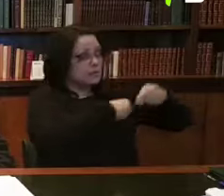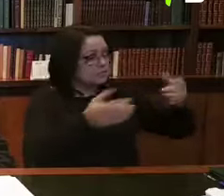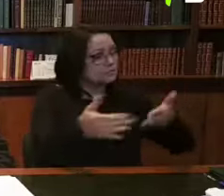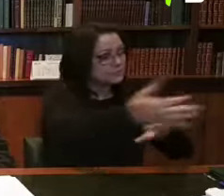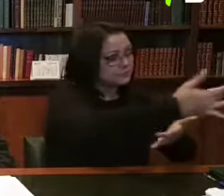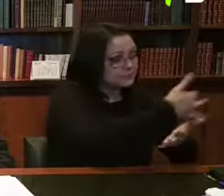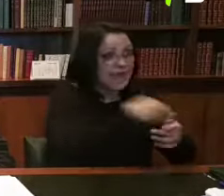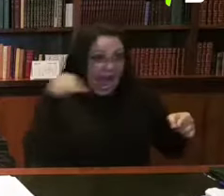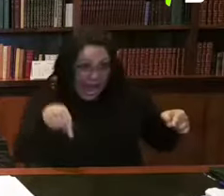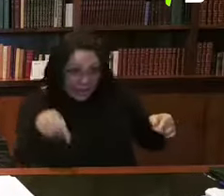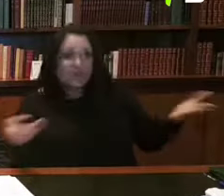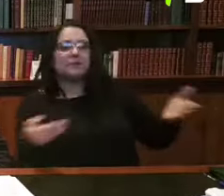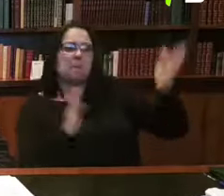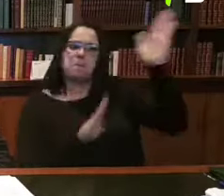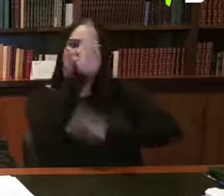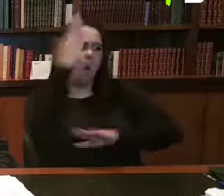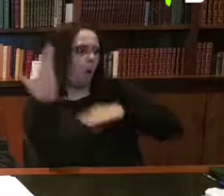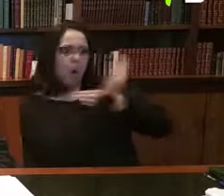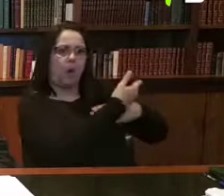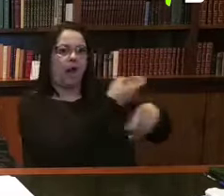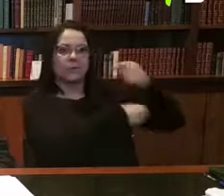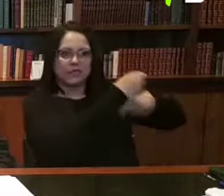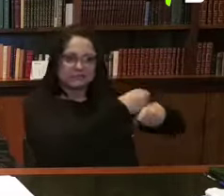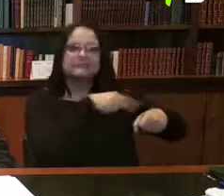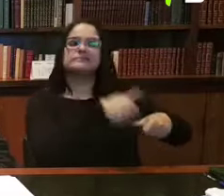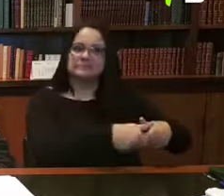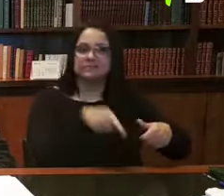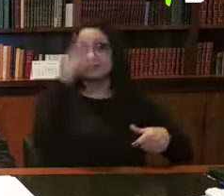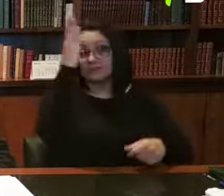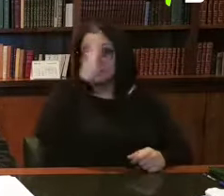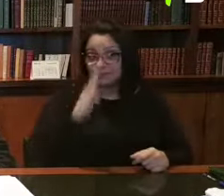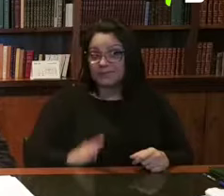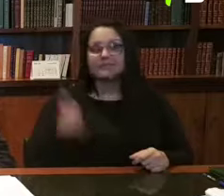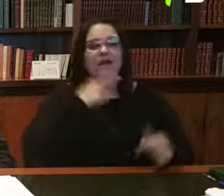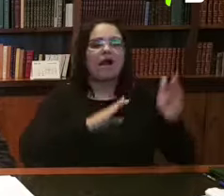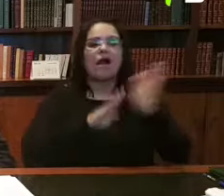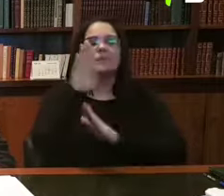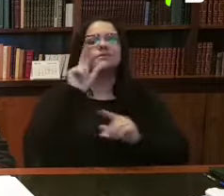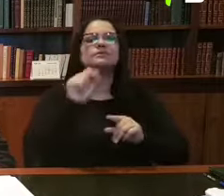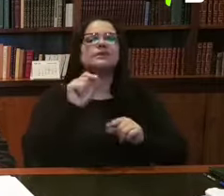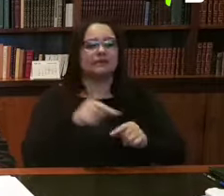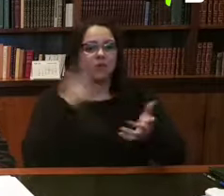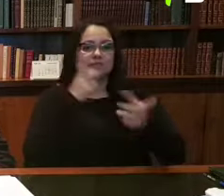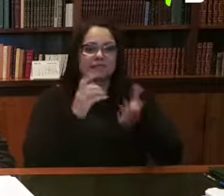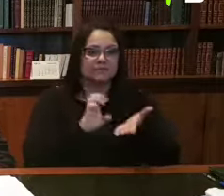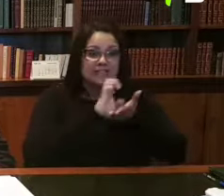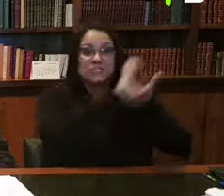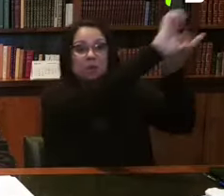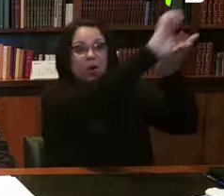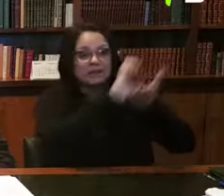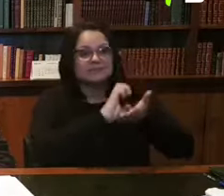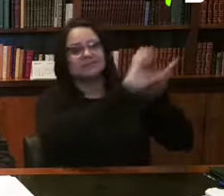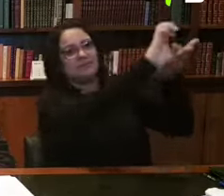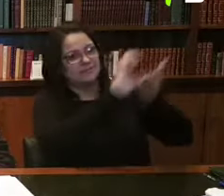e o brasil é o único país do mundo está aumentando as exportações porque como o nosso homem de campo continua trabalhando as exportações